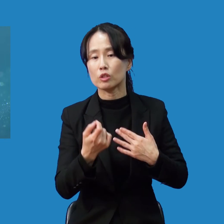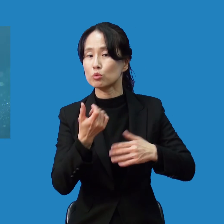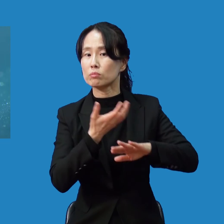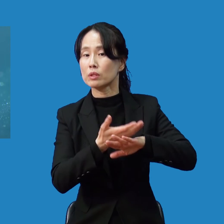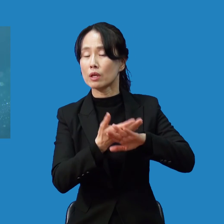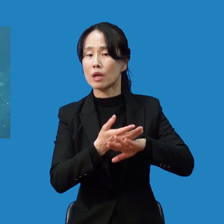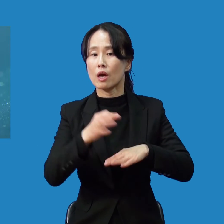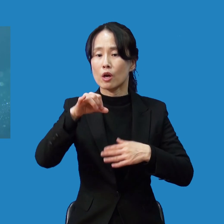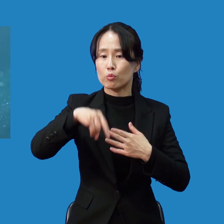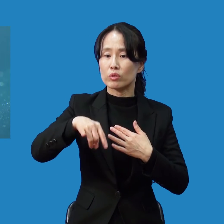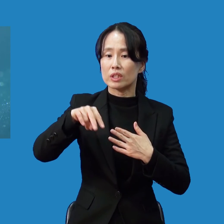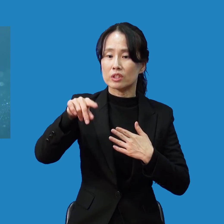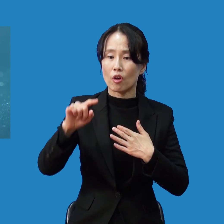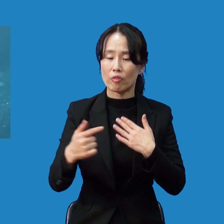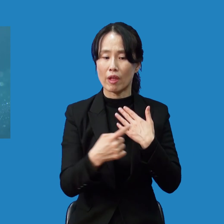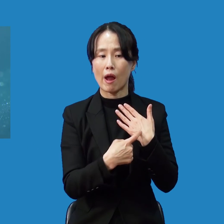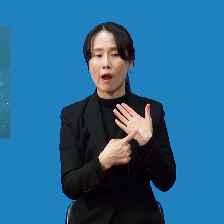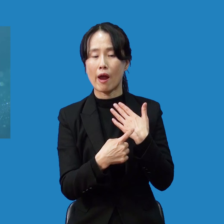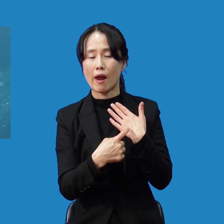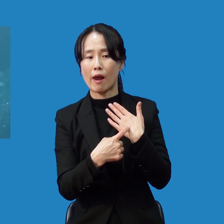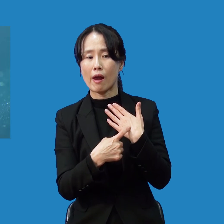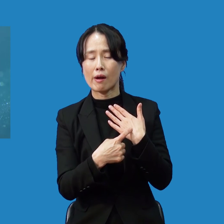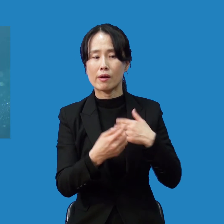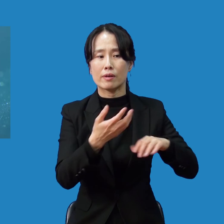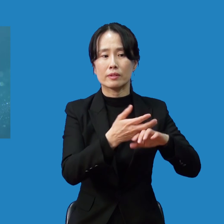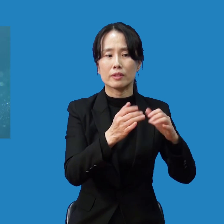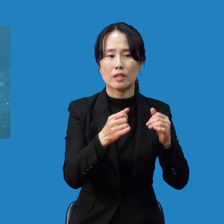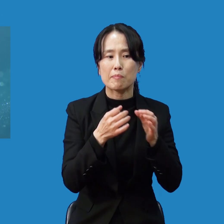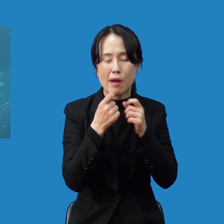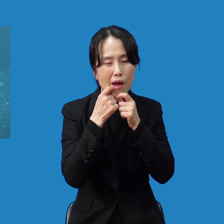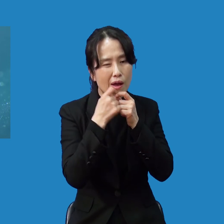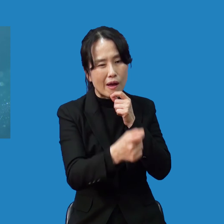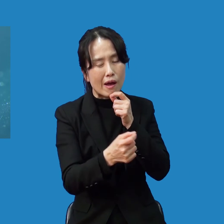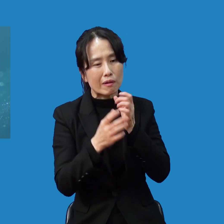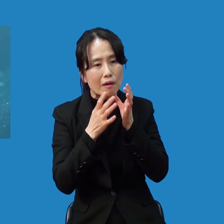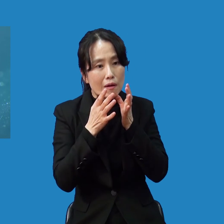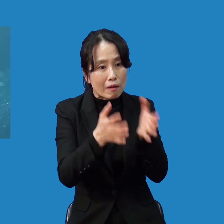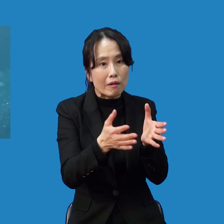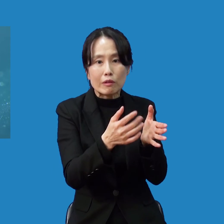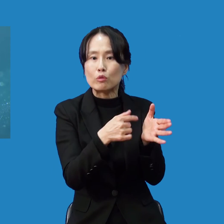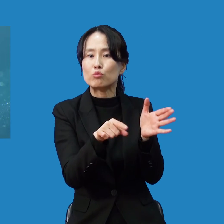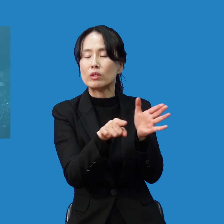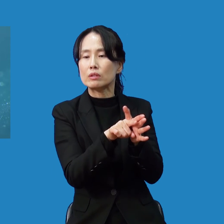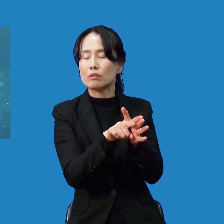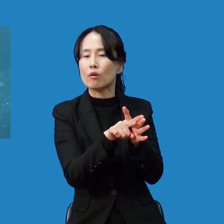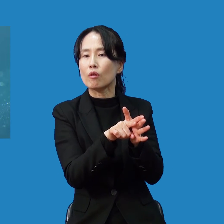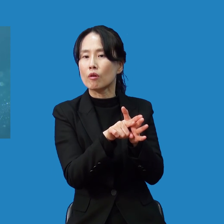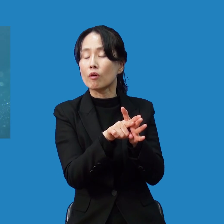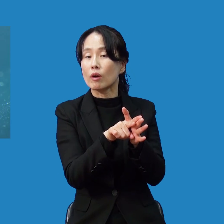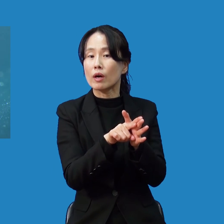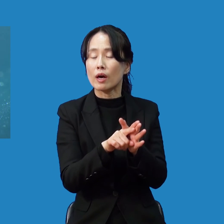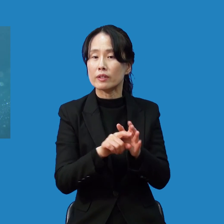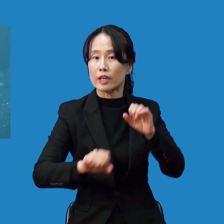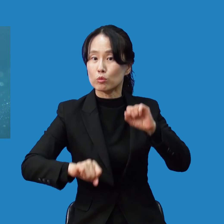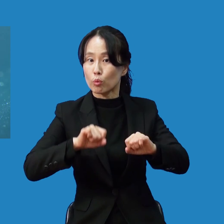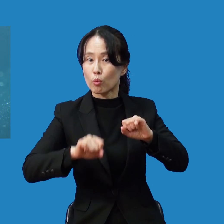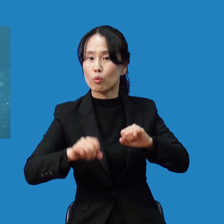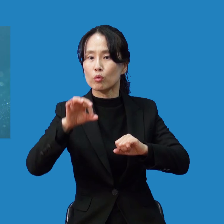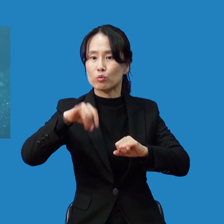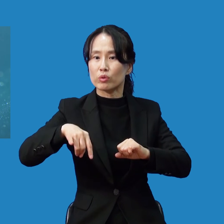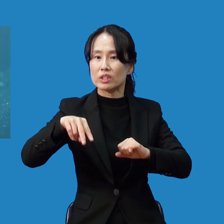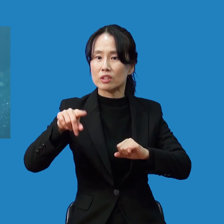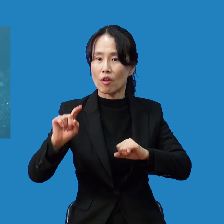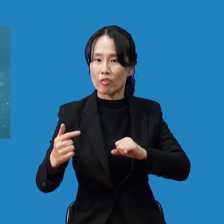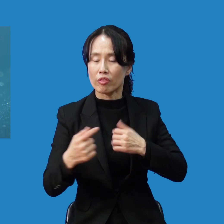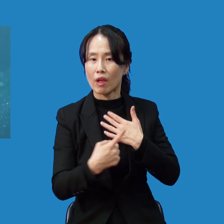가지고 상대를 속이려고 이렇게 엉터리 짓을 하는 그게 위선이지요. 지금 우리가 말하는